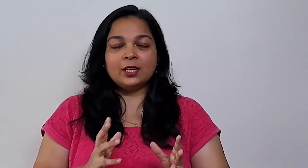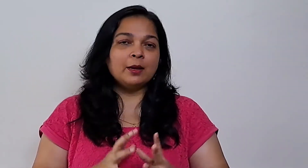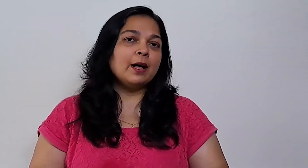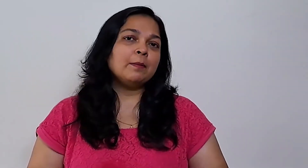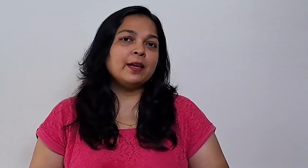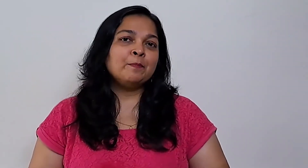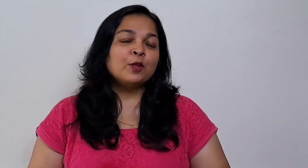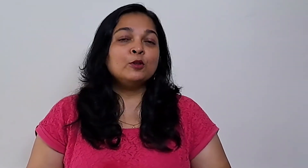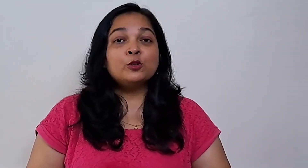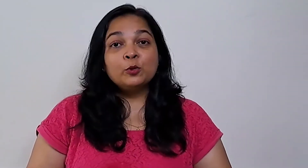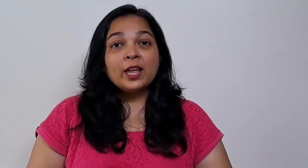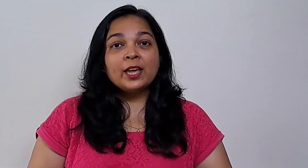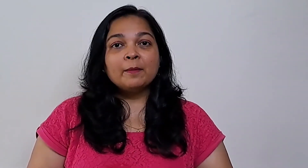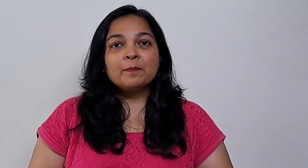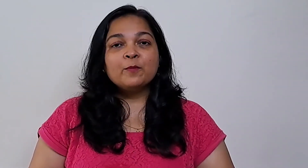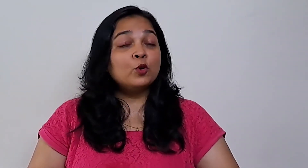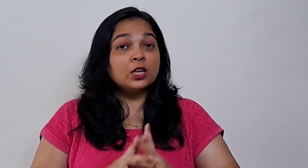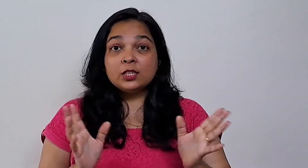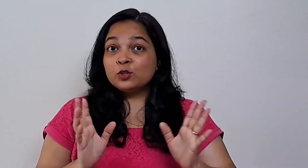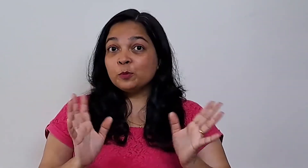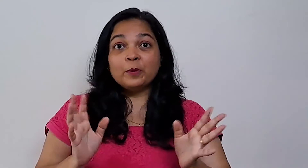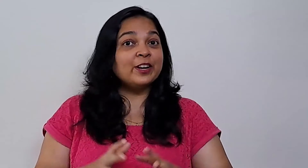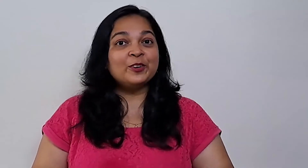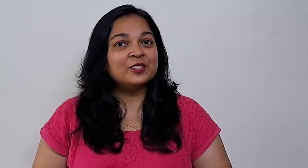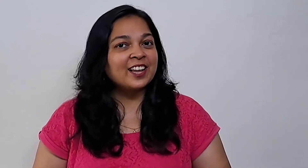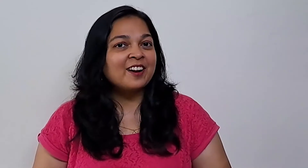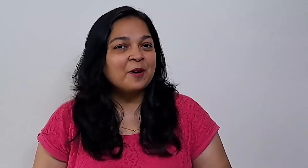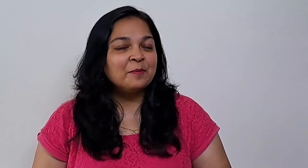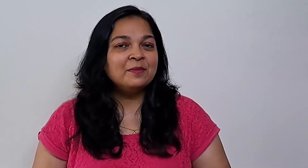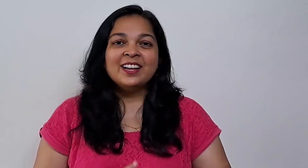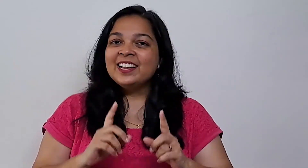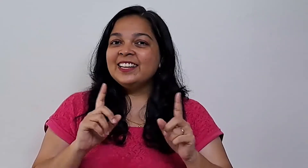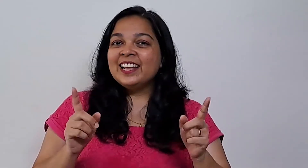ਜਿਸ ਬਾਰੇ ਸੁਣਾਂਗੇ ਉਹ ਕਿਸੇ ਸੁਪਰ ਹੀਰੋ ਤੋਂ ਘੱਟ ਨਹੀਂ ਆ,